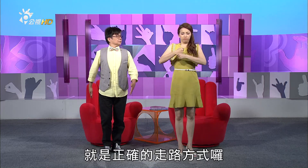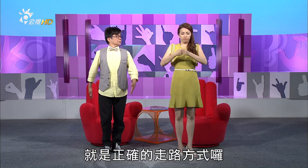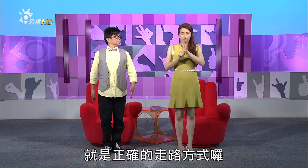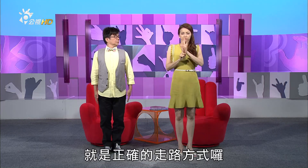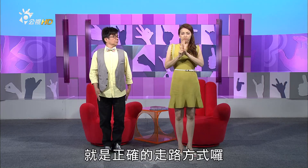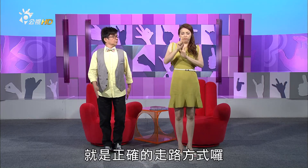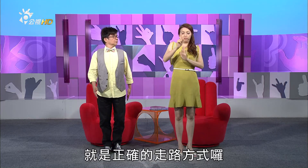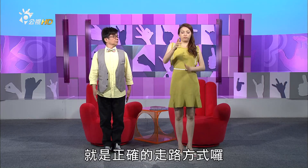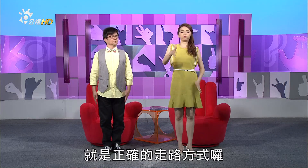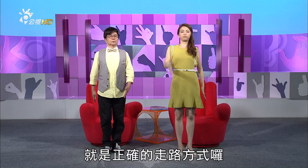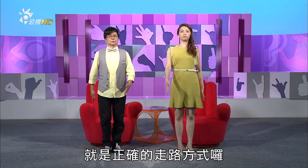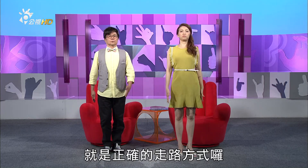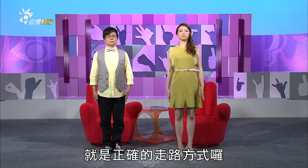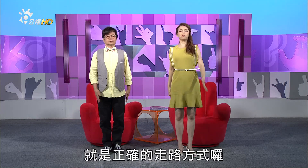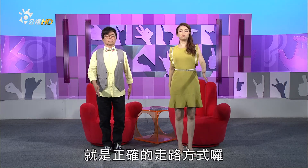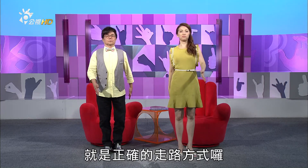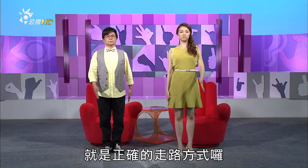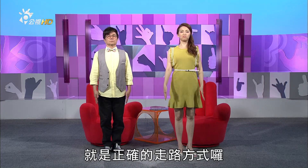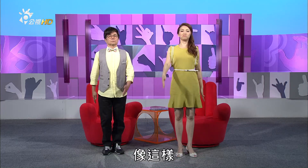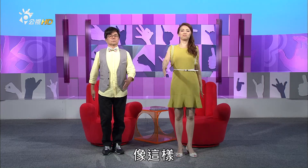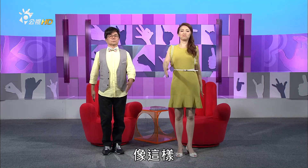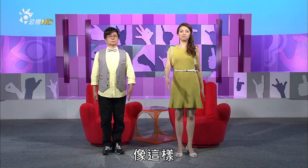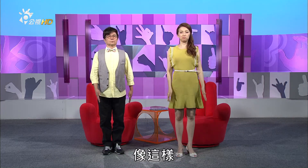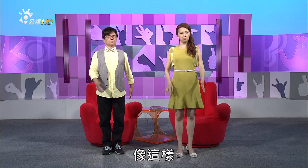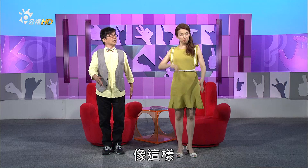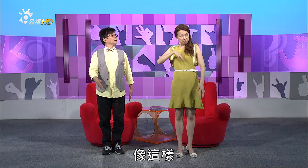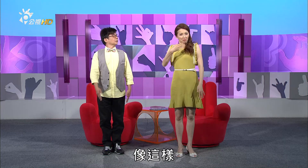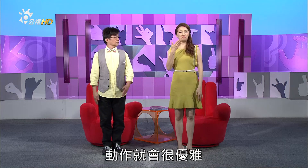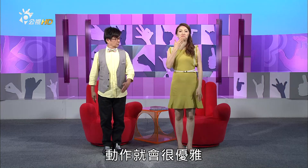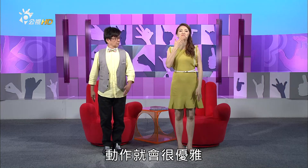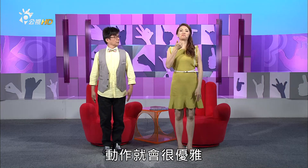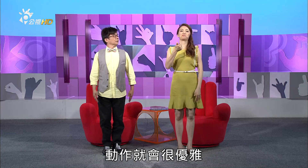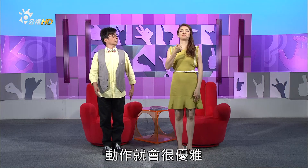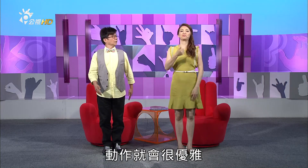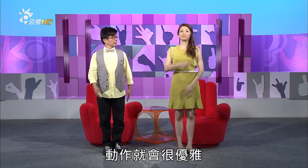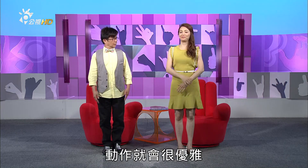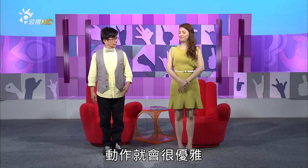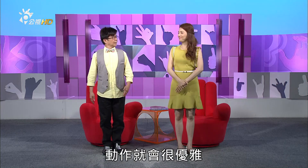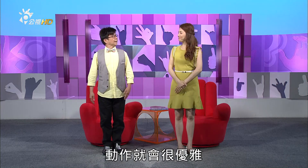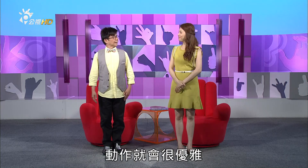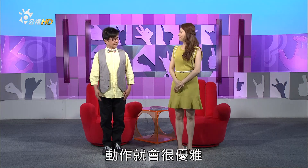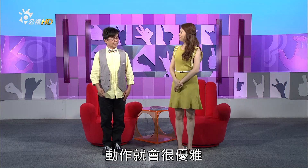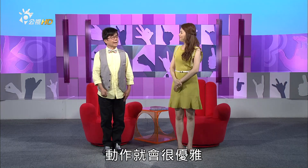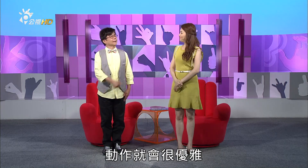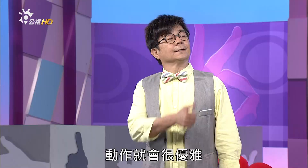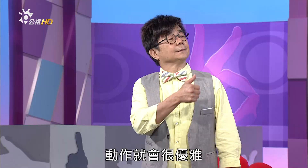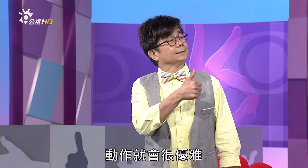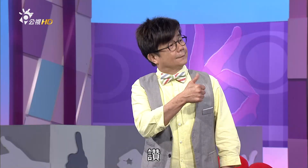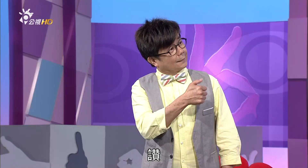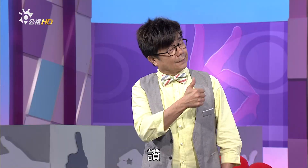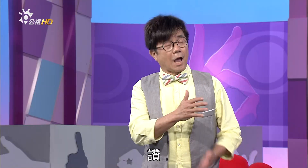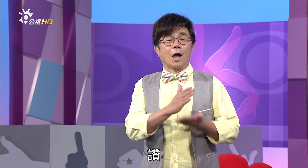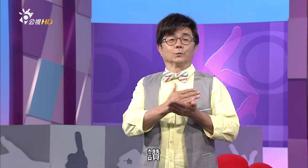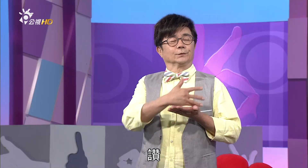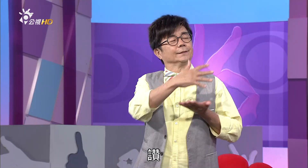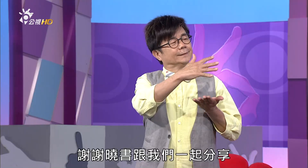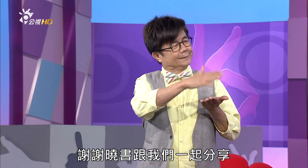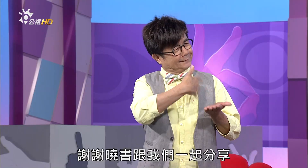的走路方式咯。喏，像这样，动作就会很优雅。 哎，赞！谢谢小